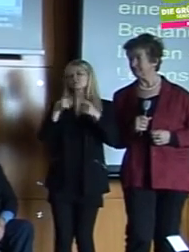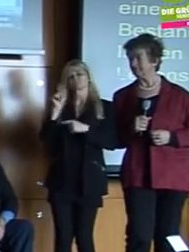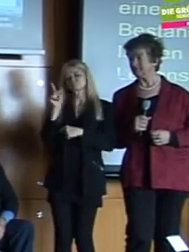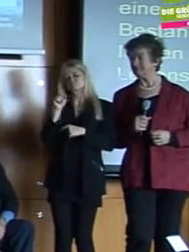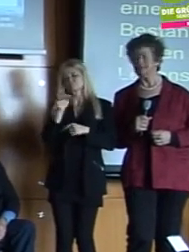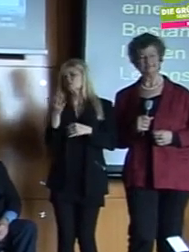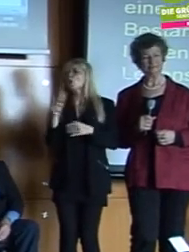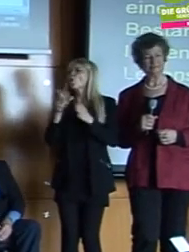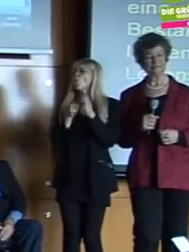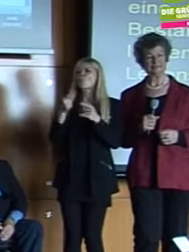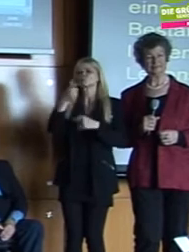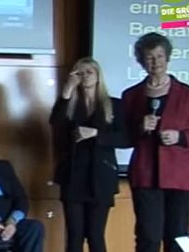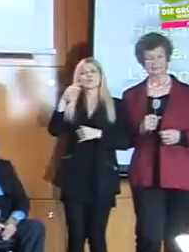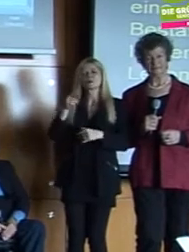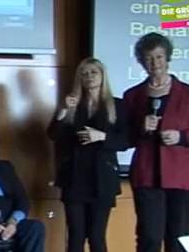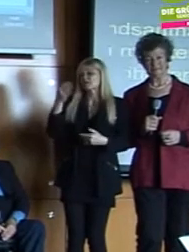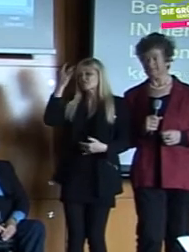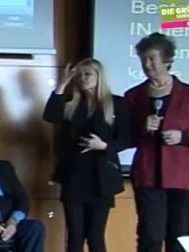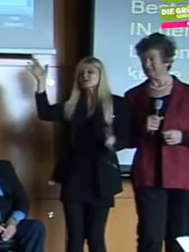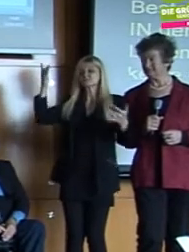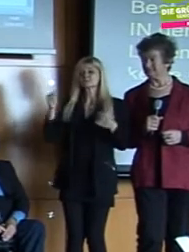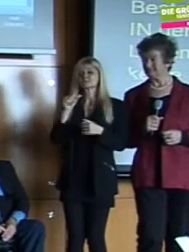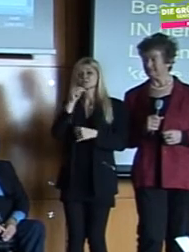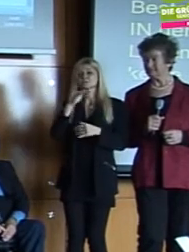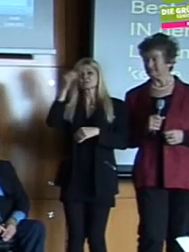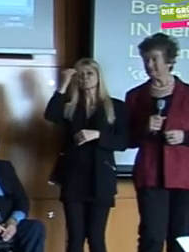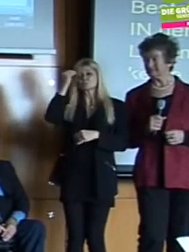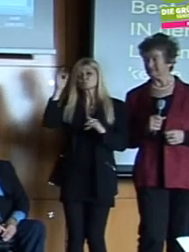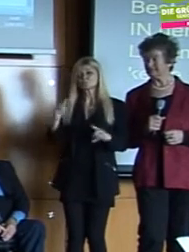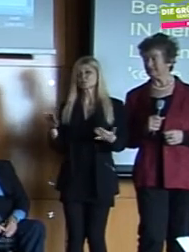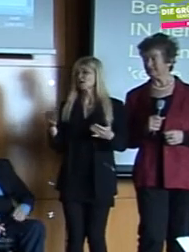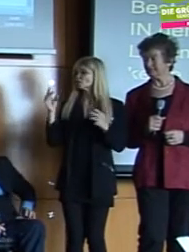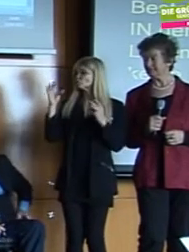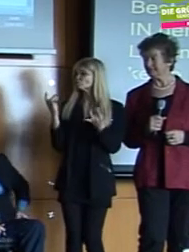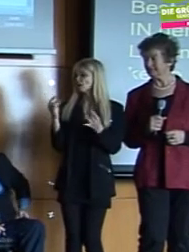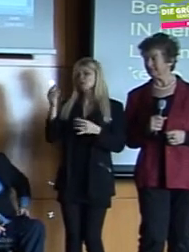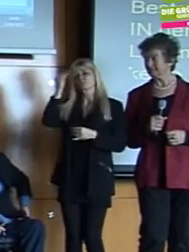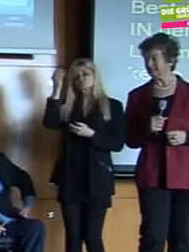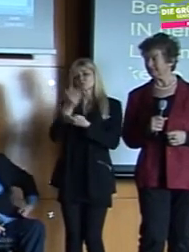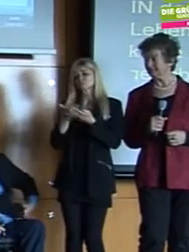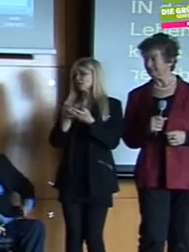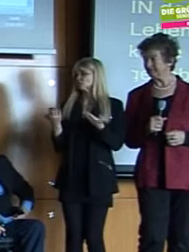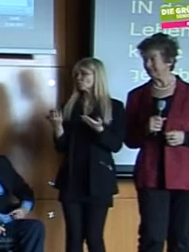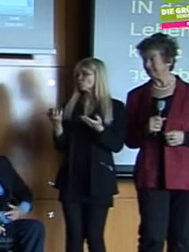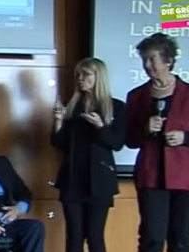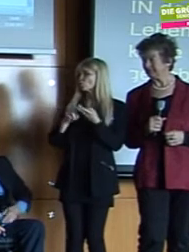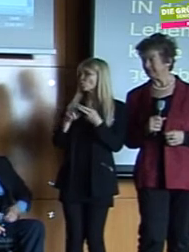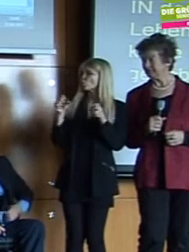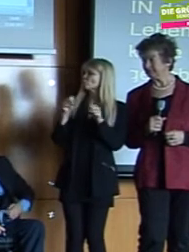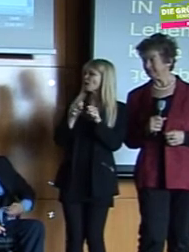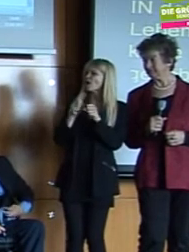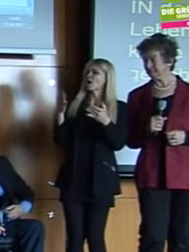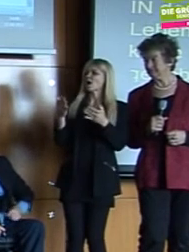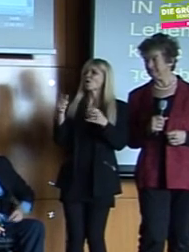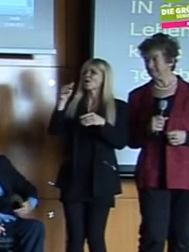oftmals Unwissenheit, wenig Bewusstseinsbildung und auch nicht das Mitaufnehmen